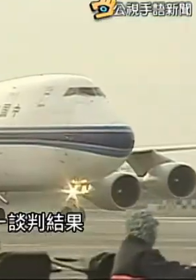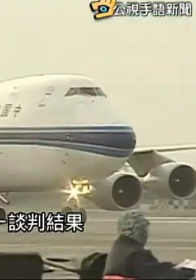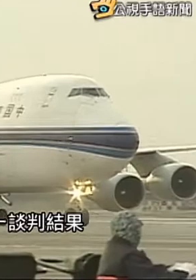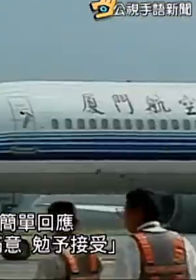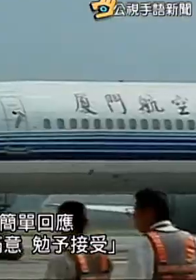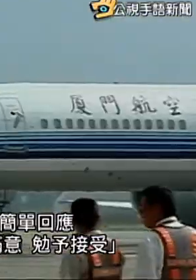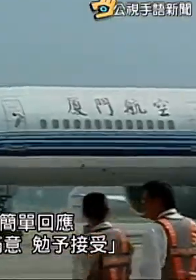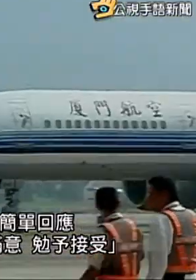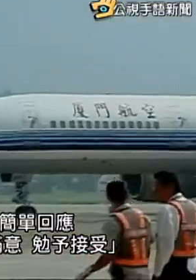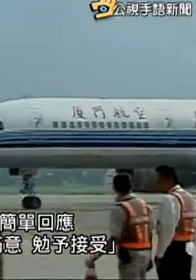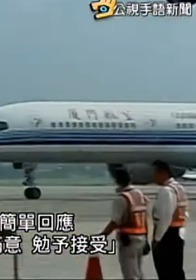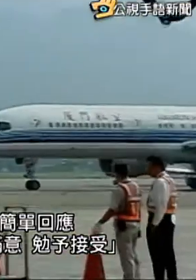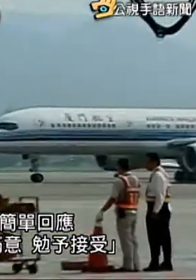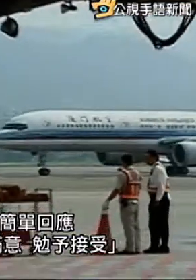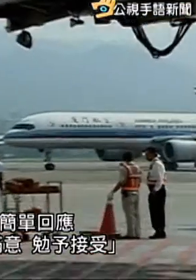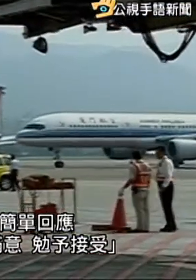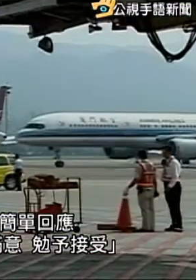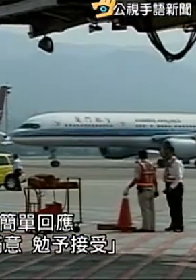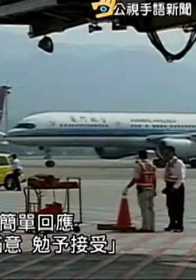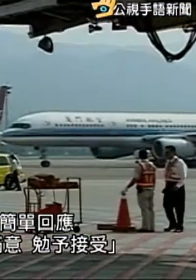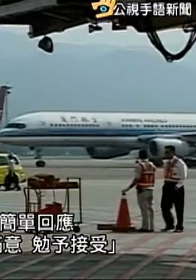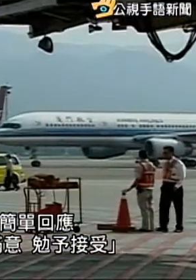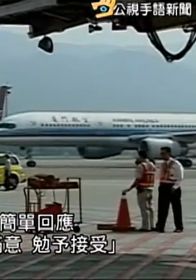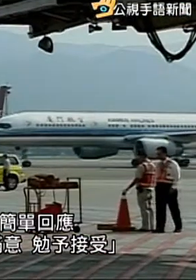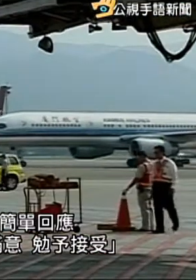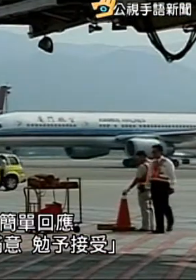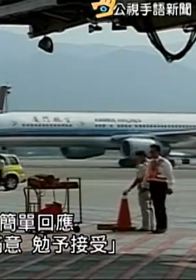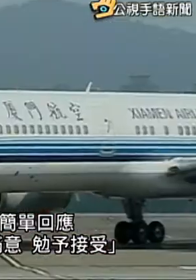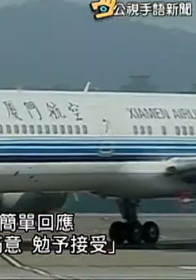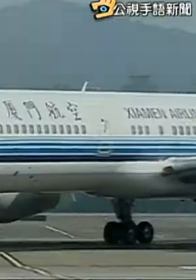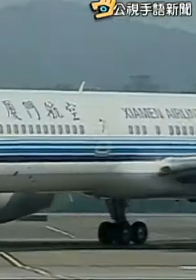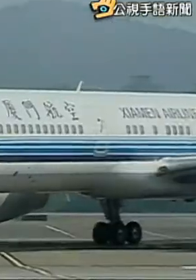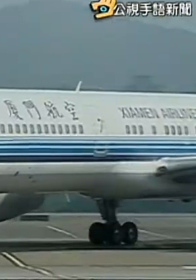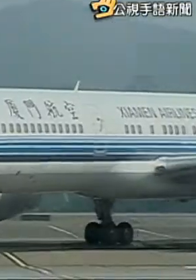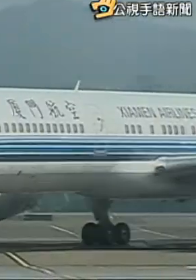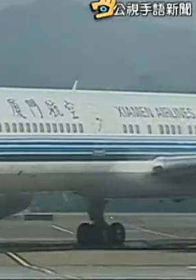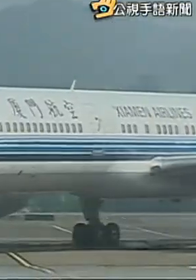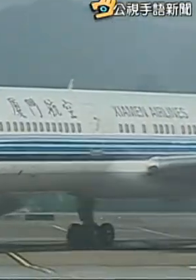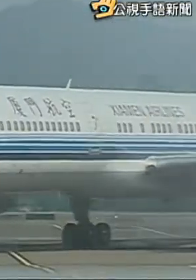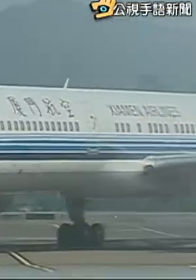府简单回应，强调不甚满意，免予接受。记者陈嘉欣、谢其文台北报道。